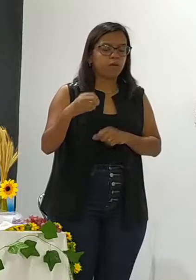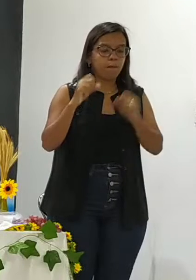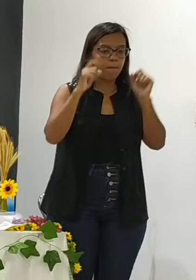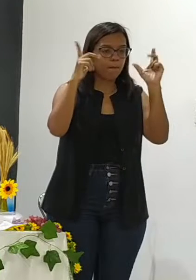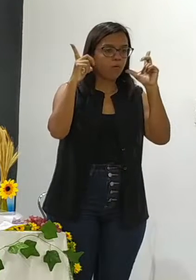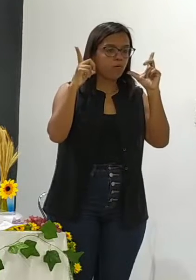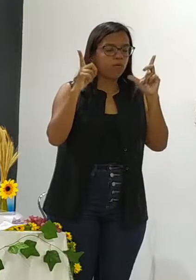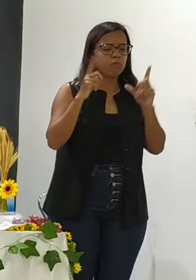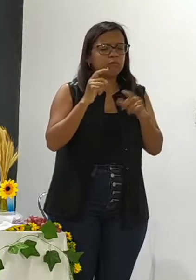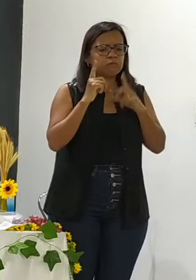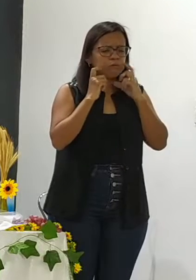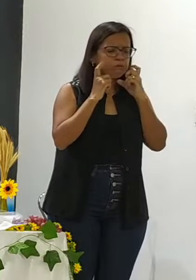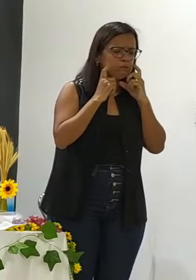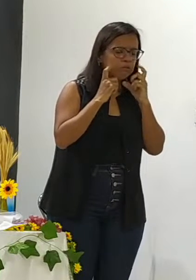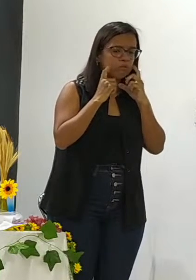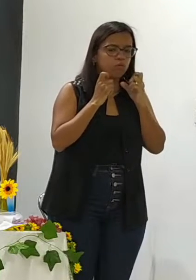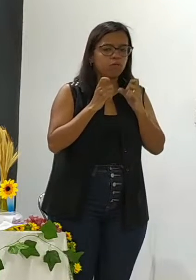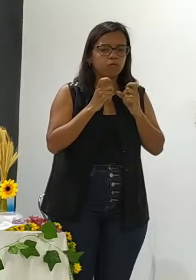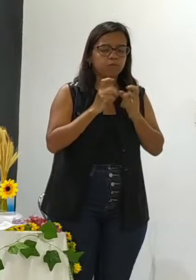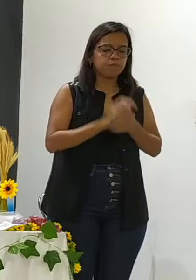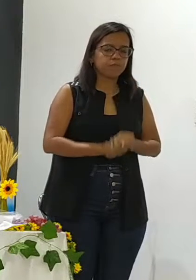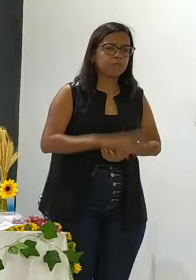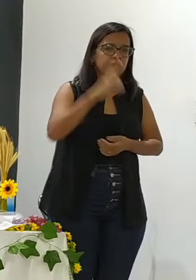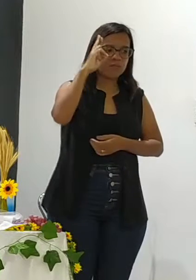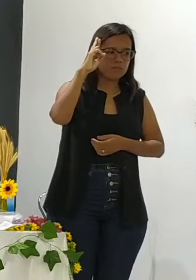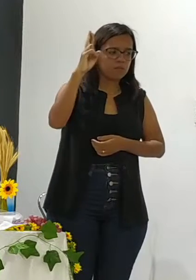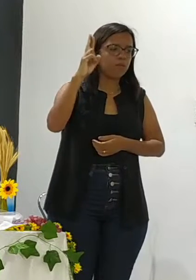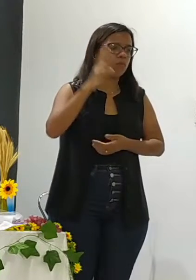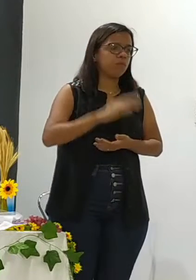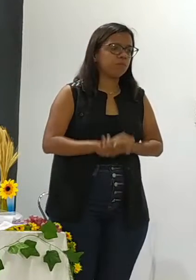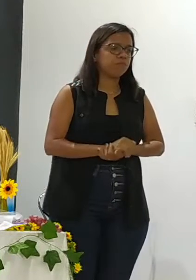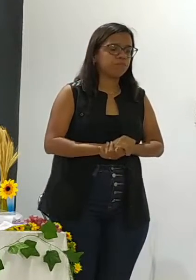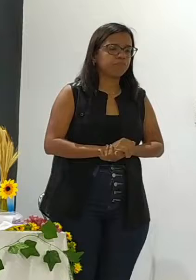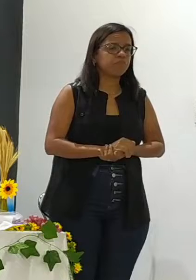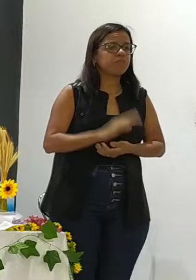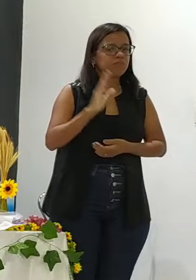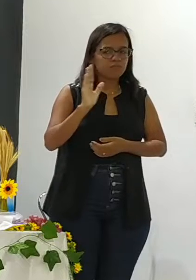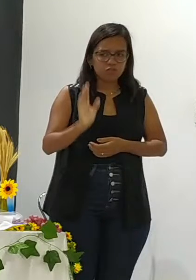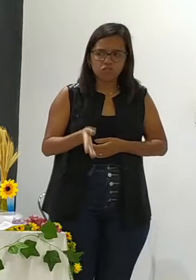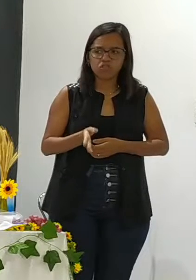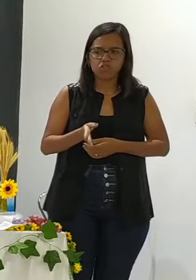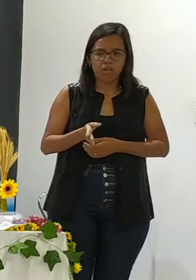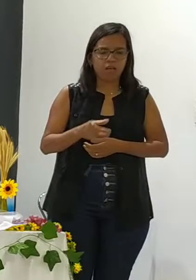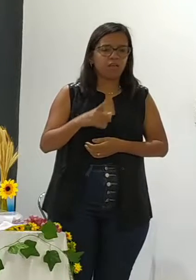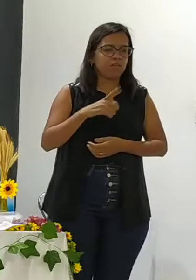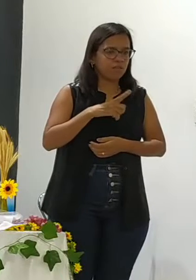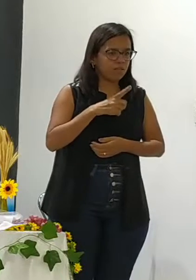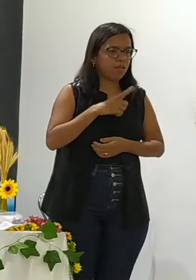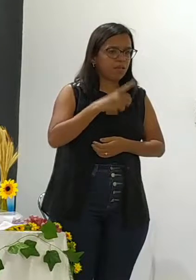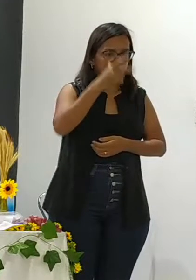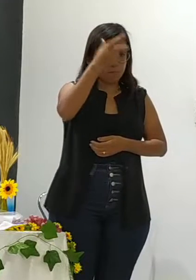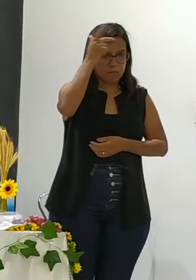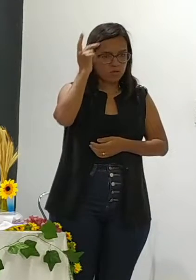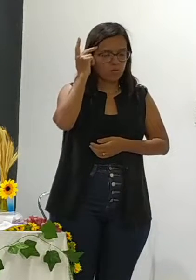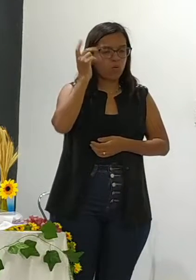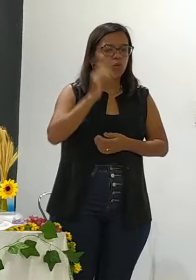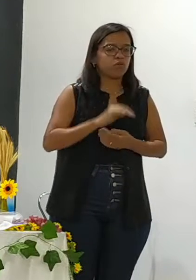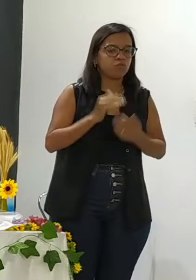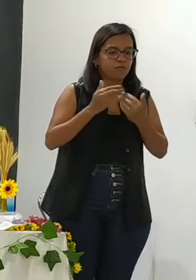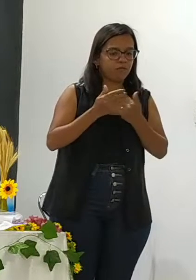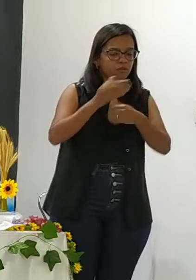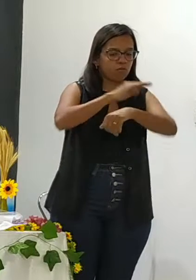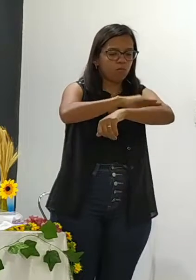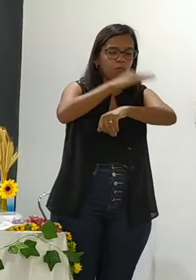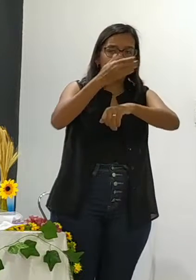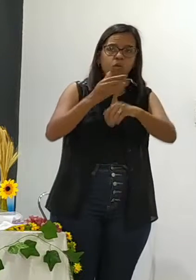acordei de madrugada muito choroso. E falei assim: Senhor, eu já ouvi falar que quando a gente se retira para o monte e